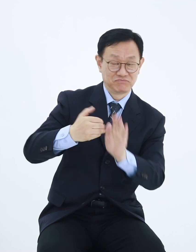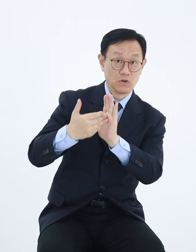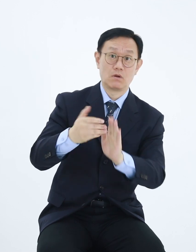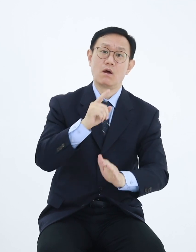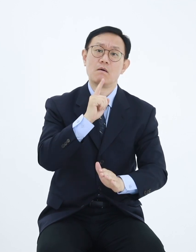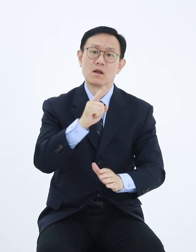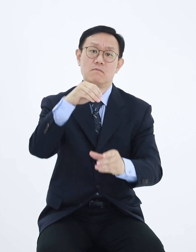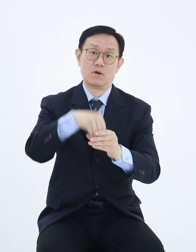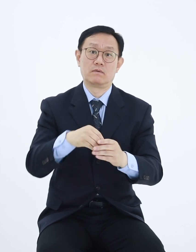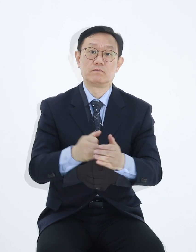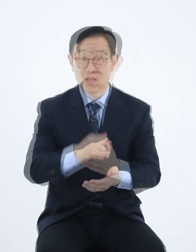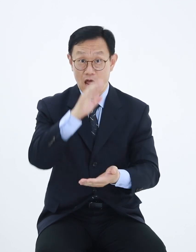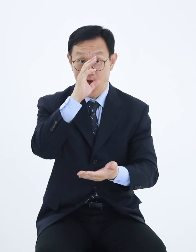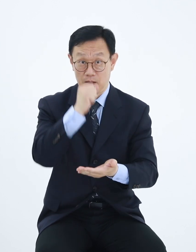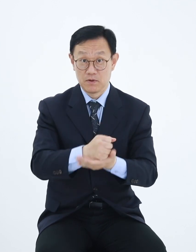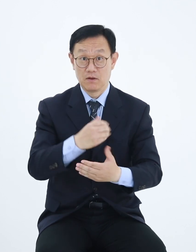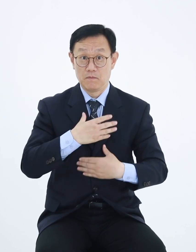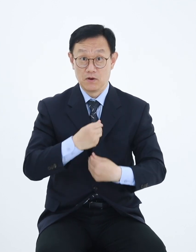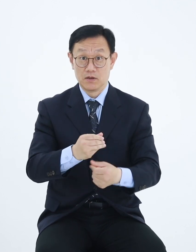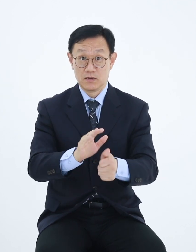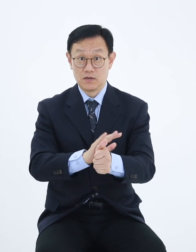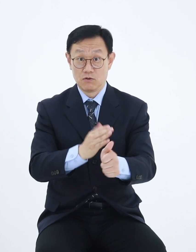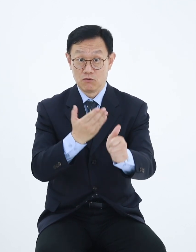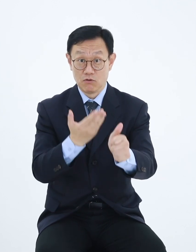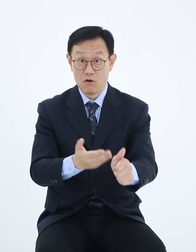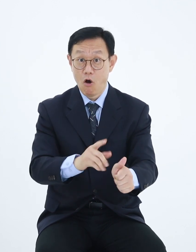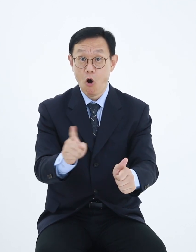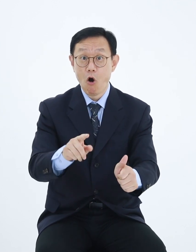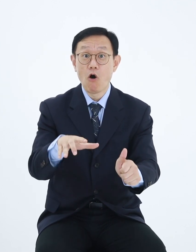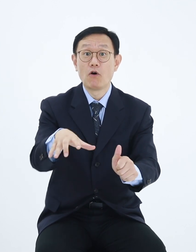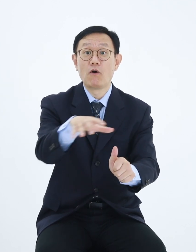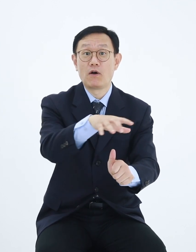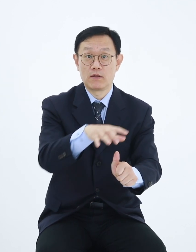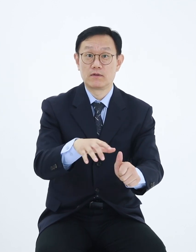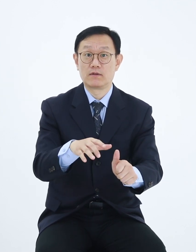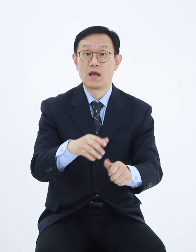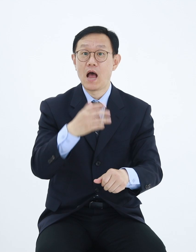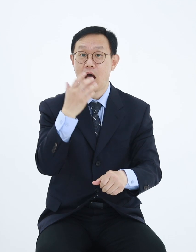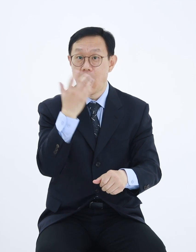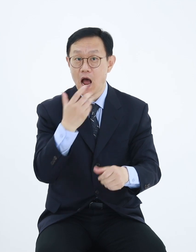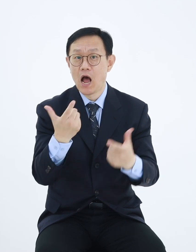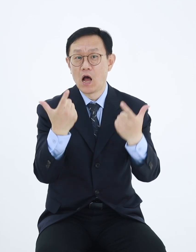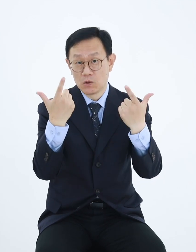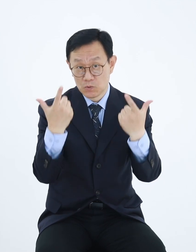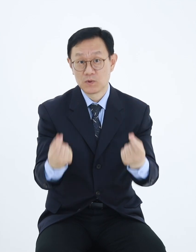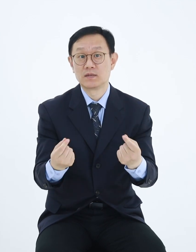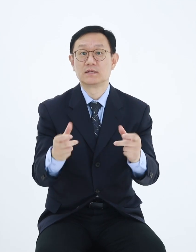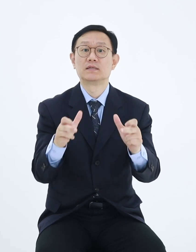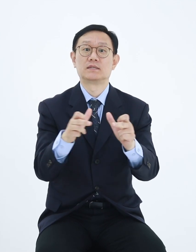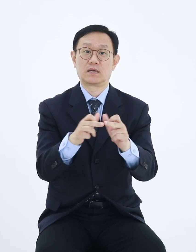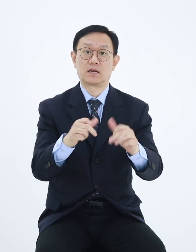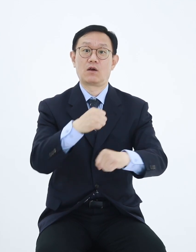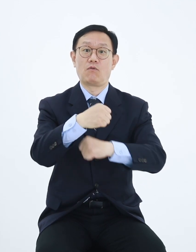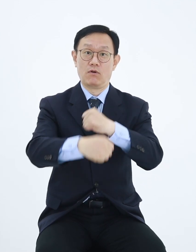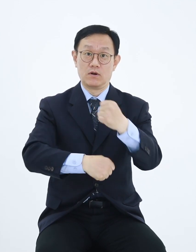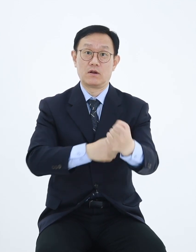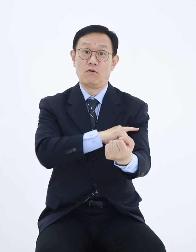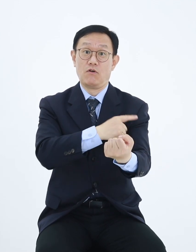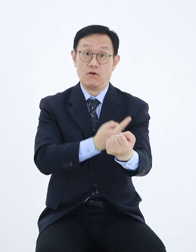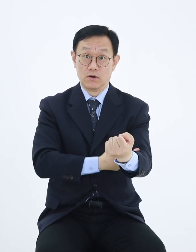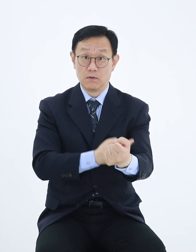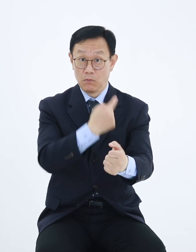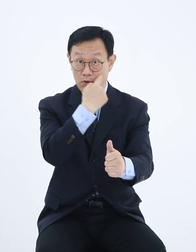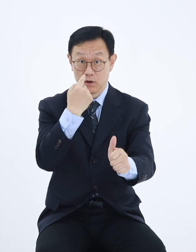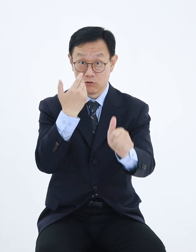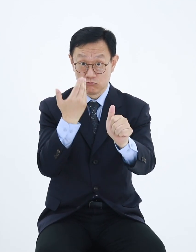포함됩니다. 합리적인 편의 제공은 어떠한 상황에서도 비장애인과 동등하게 장애인의 자유와